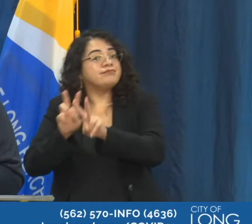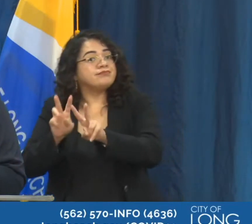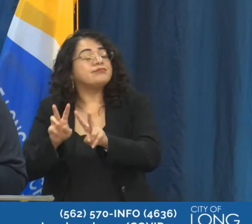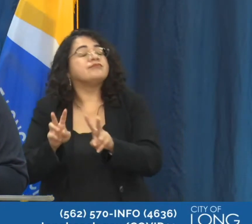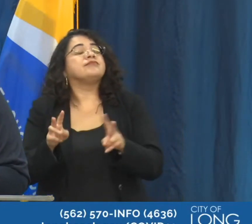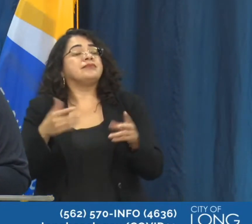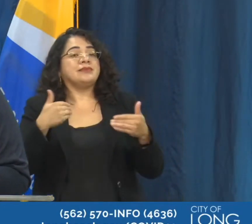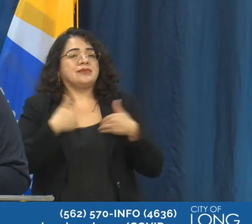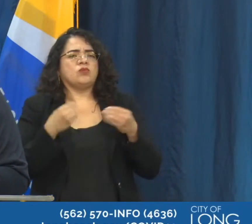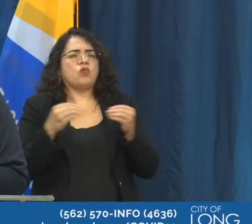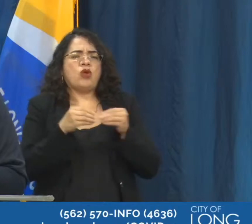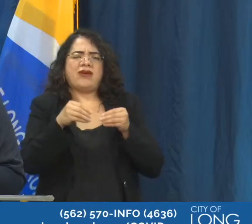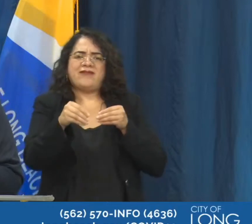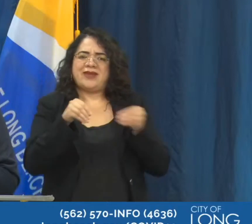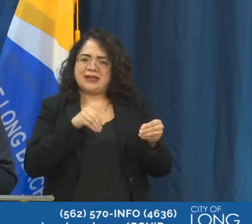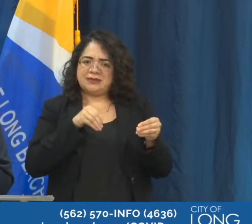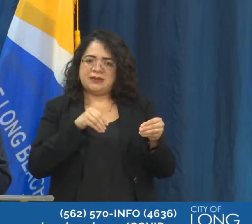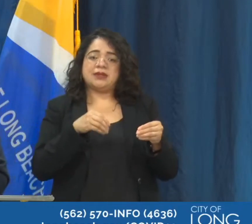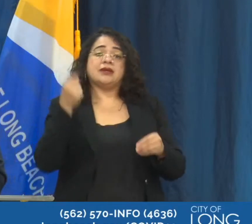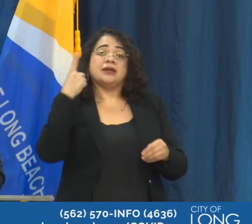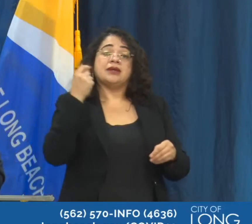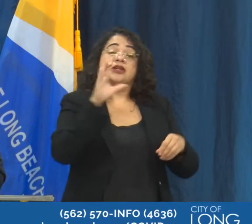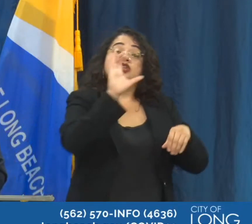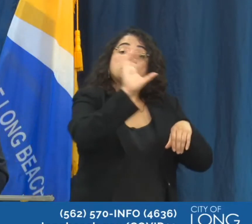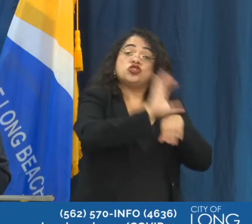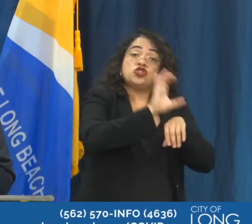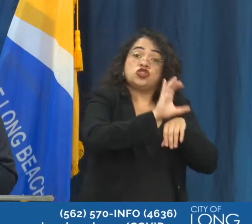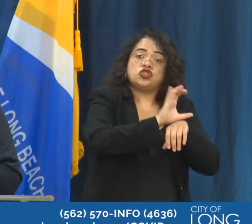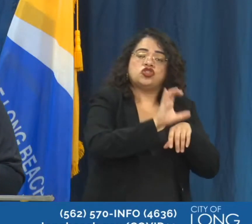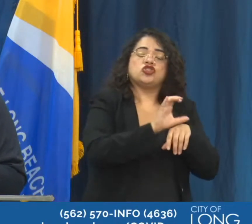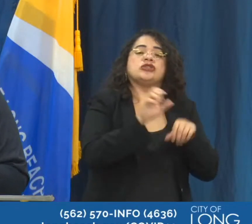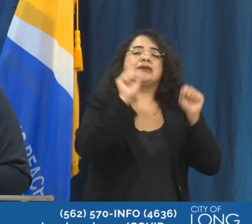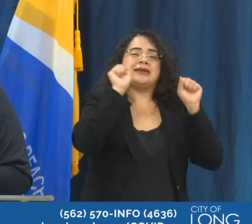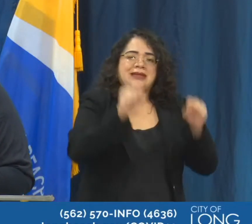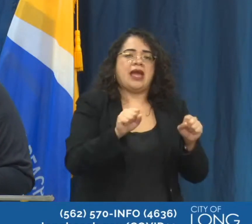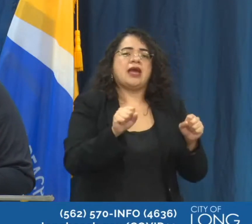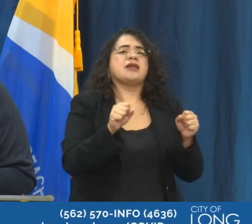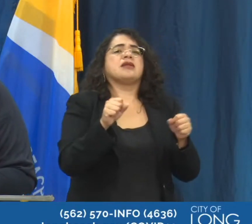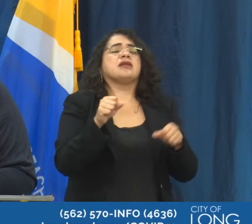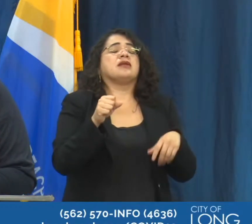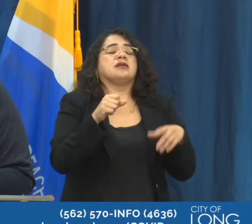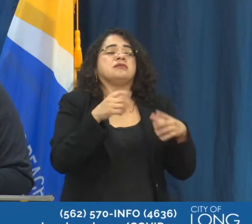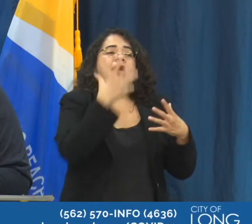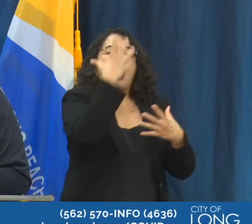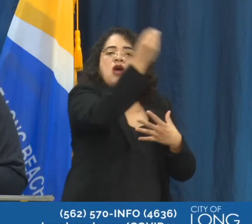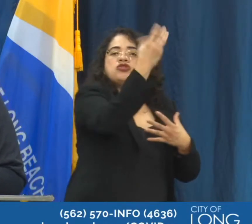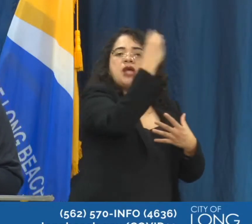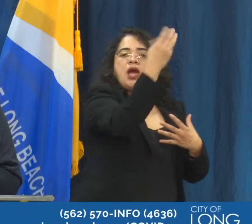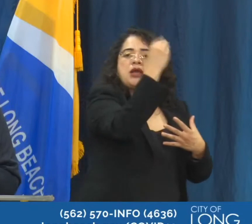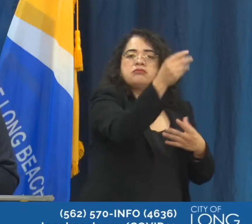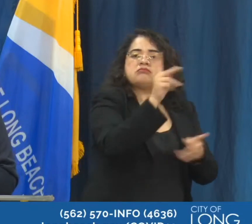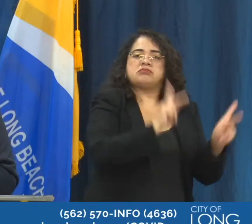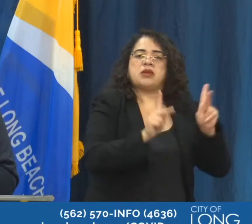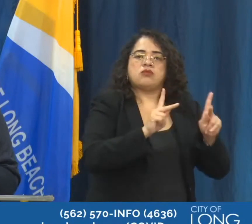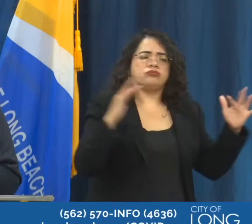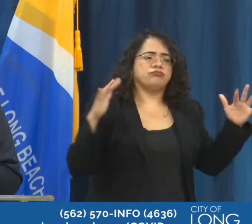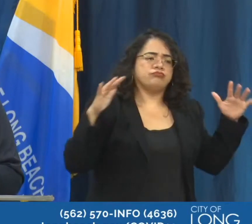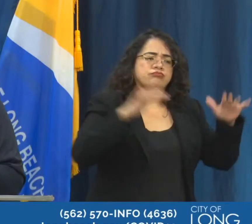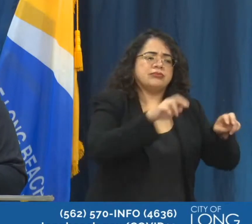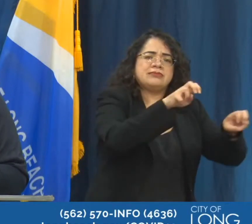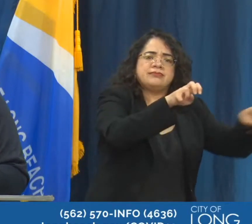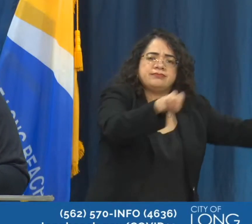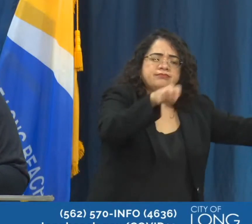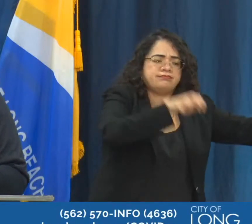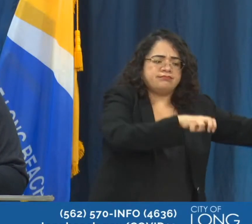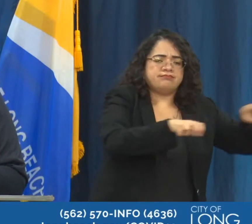más de flexibilidad en esos eventos si es que son hechos al aire libre soy más información y toda esa información